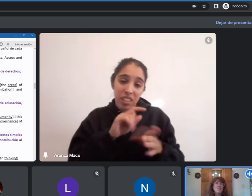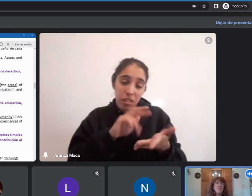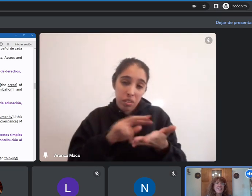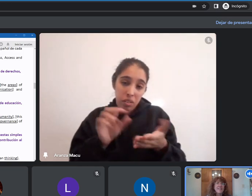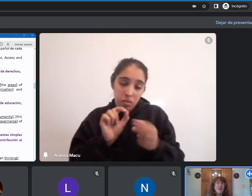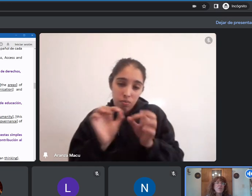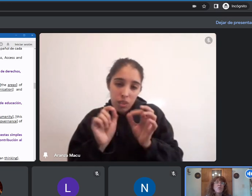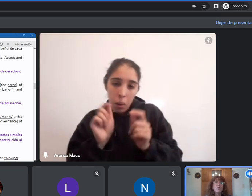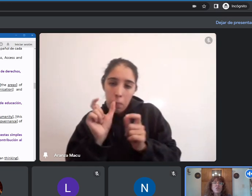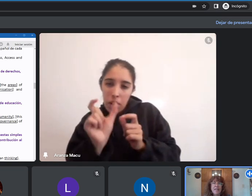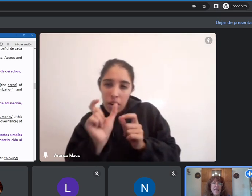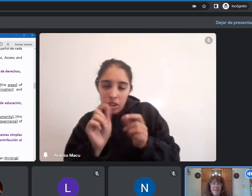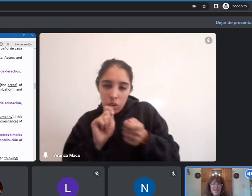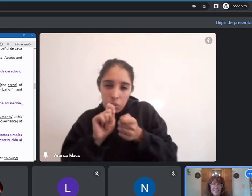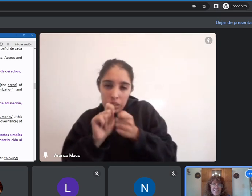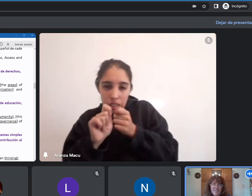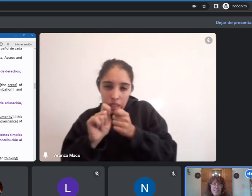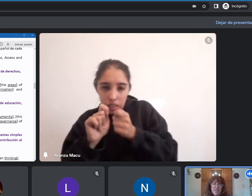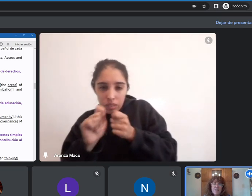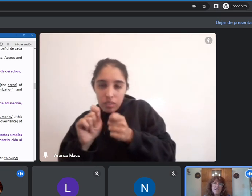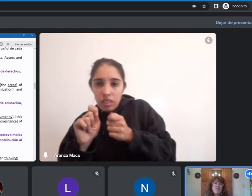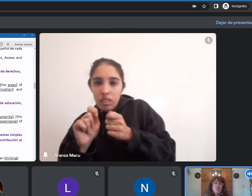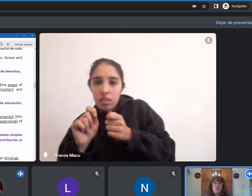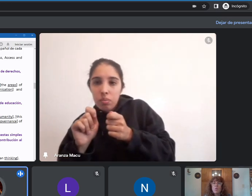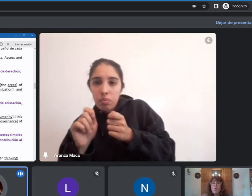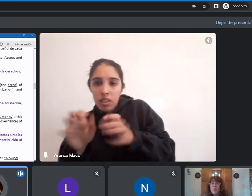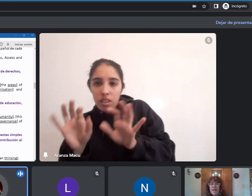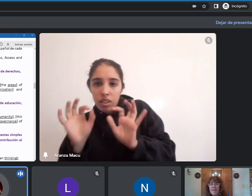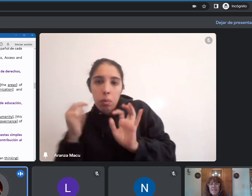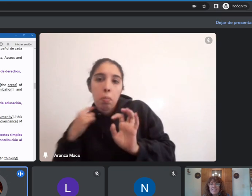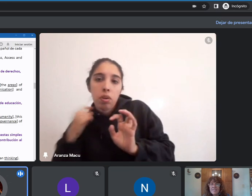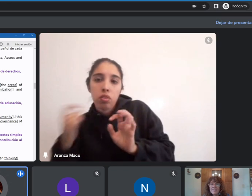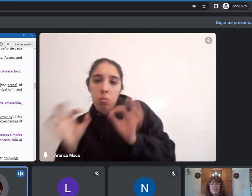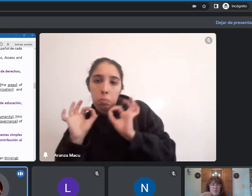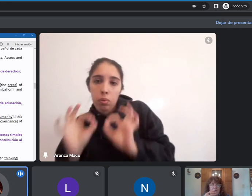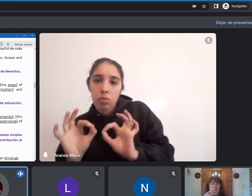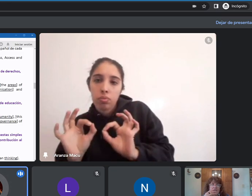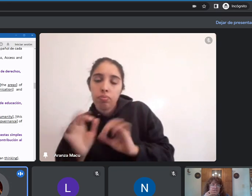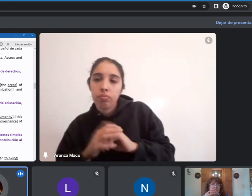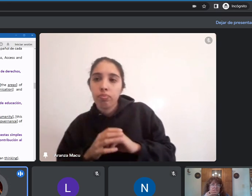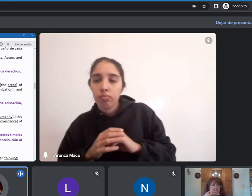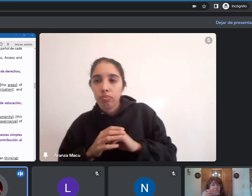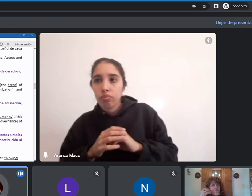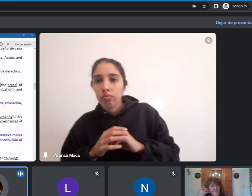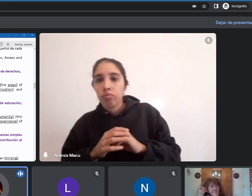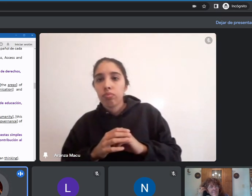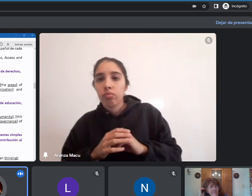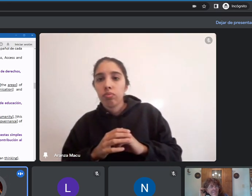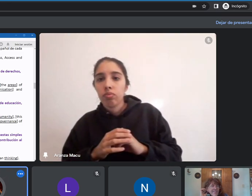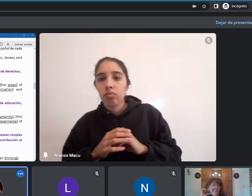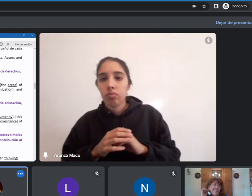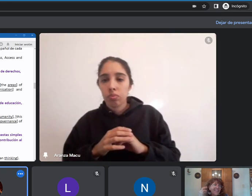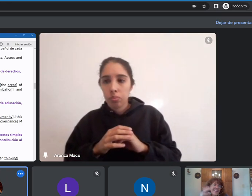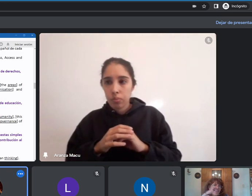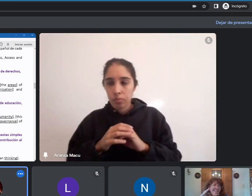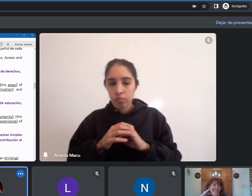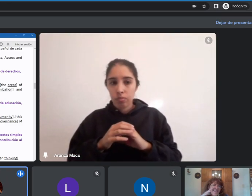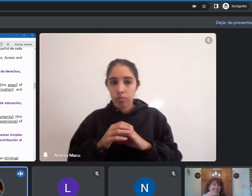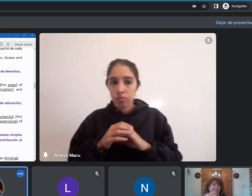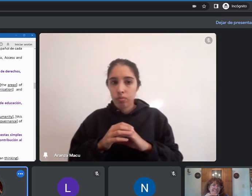queda como cortada, ¿sí? Claro. Entonces, porque si no, como es... que me quedaba el reconocer este informe.